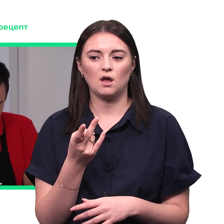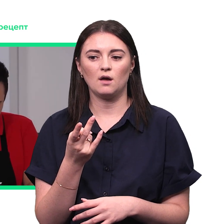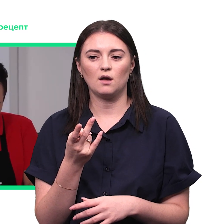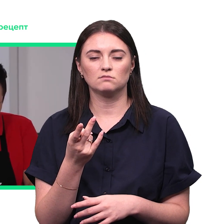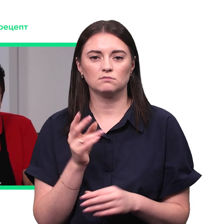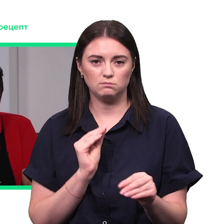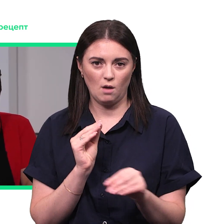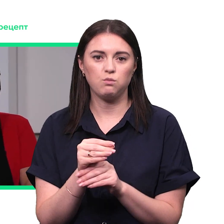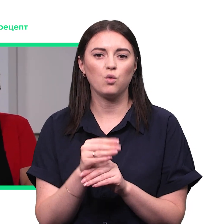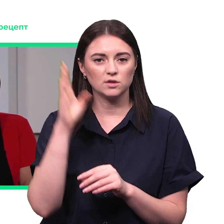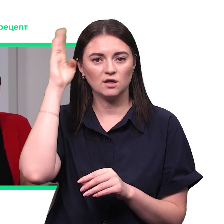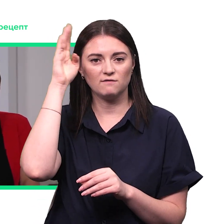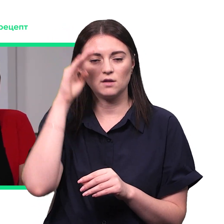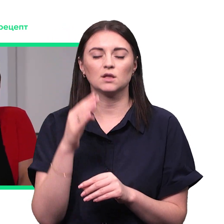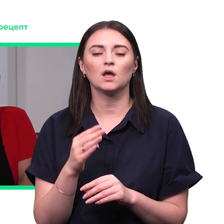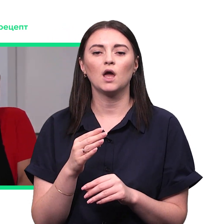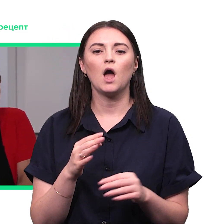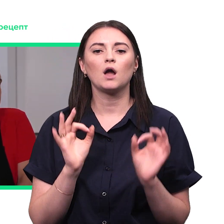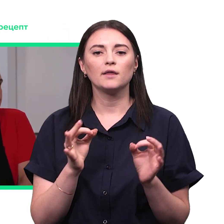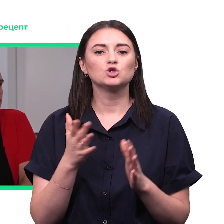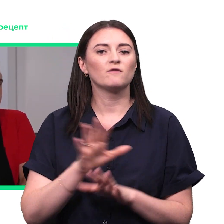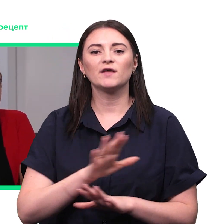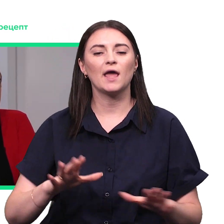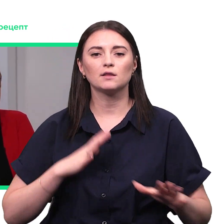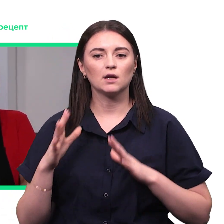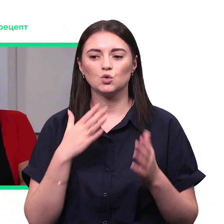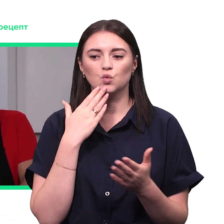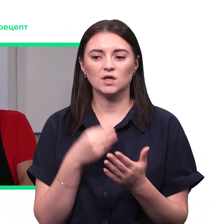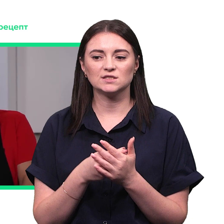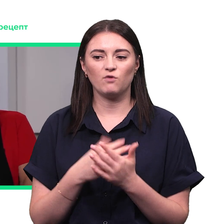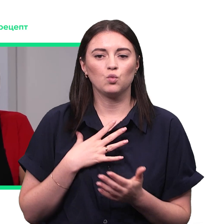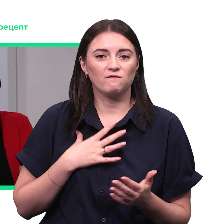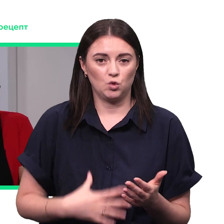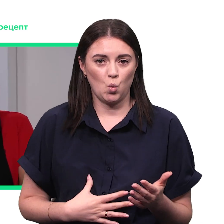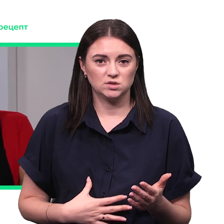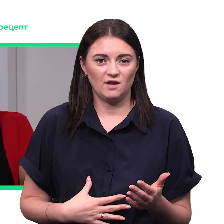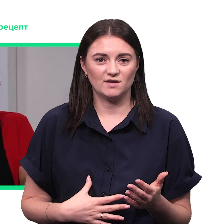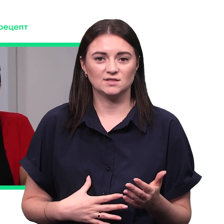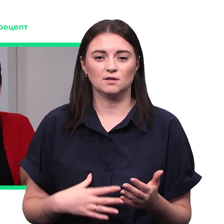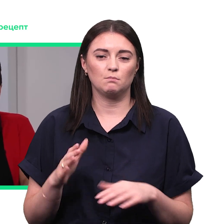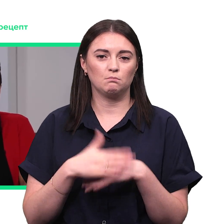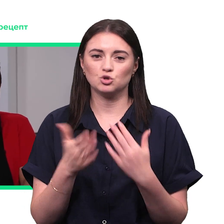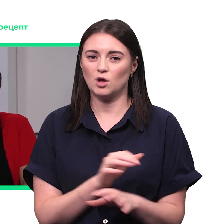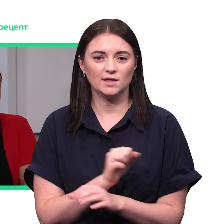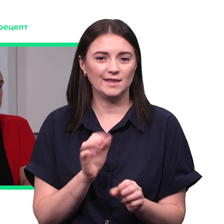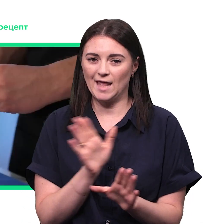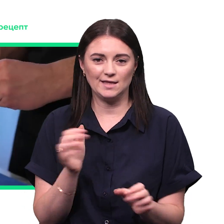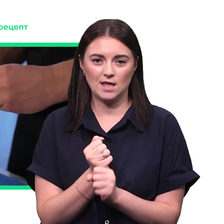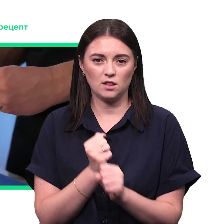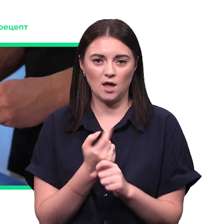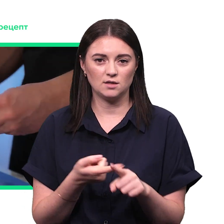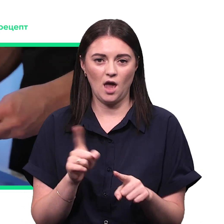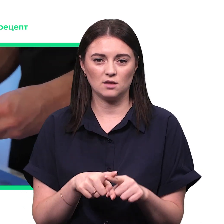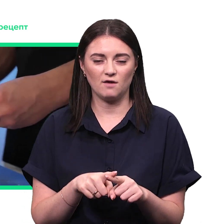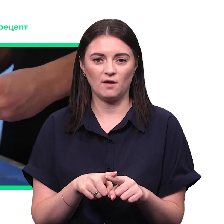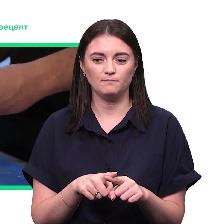восполнить. Конечно. Если вы не тренируете свою выносливость, Пожалуйста, не делайте этого, если вы хотите другой